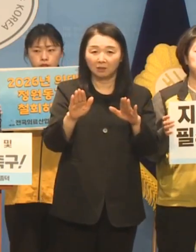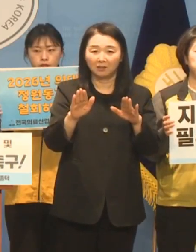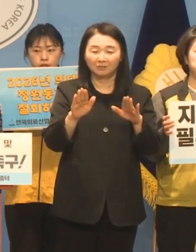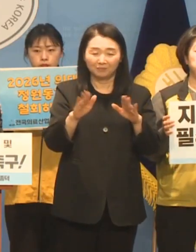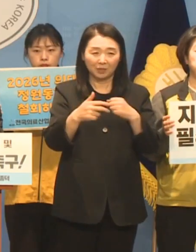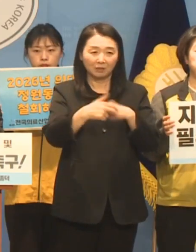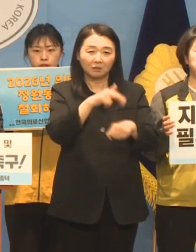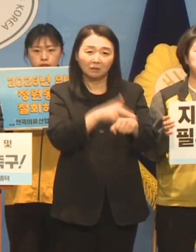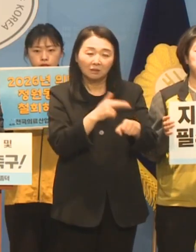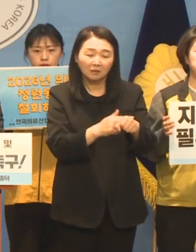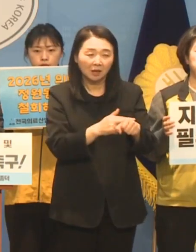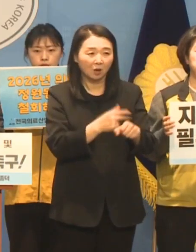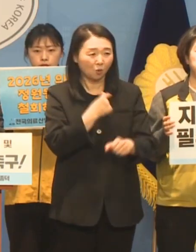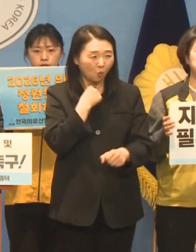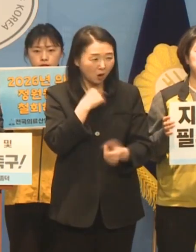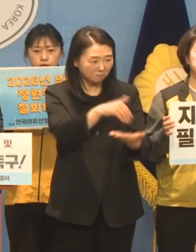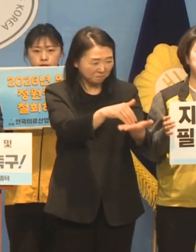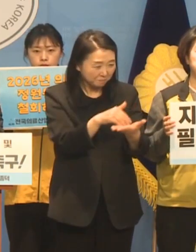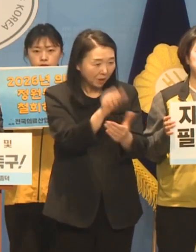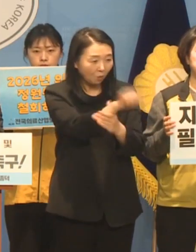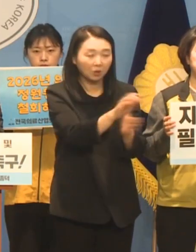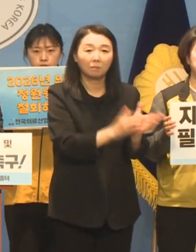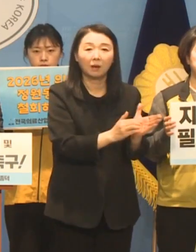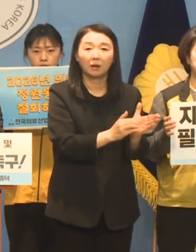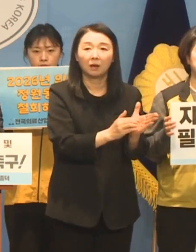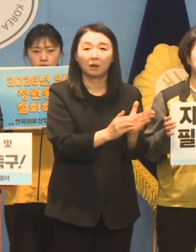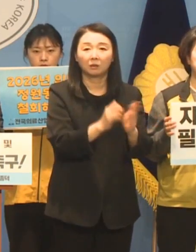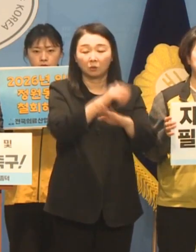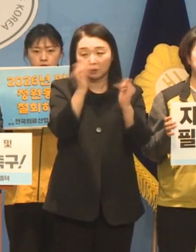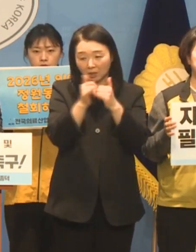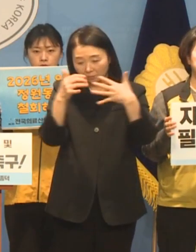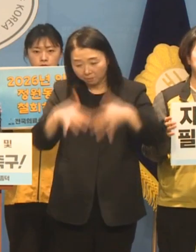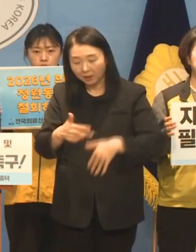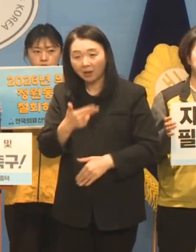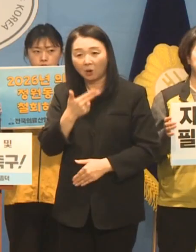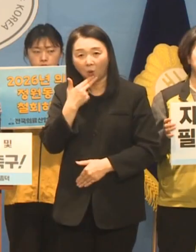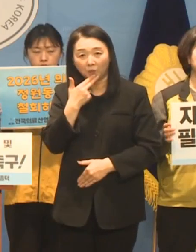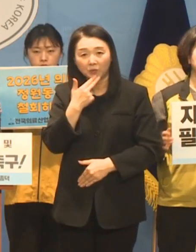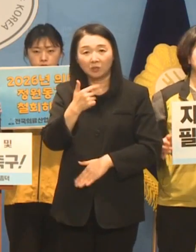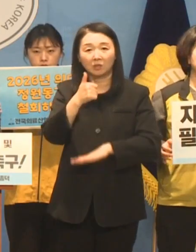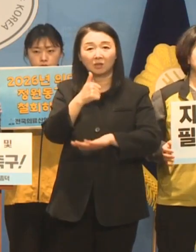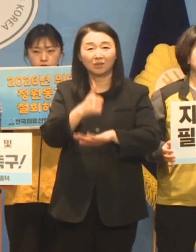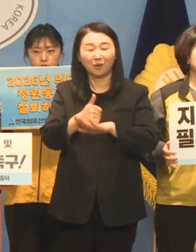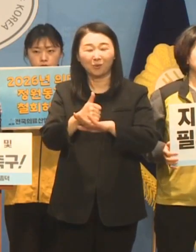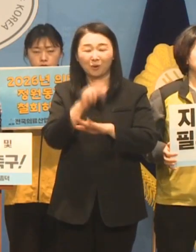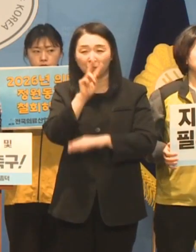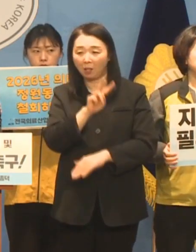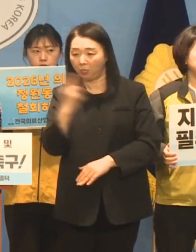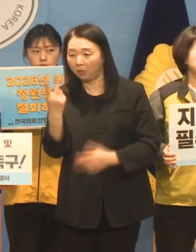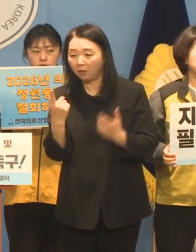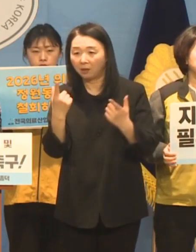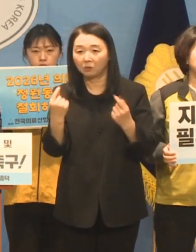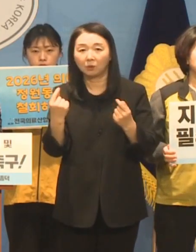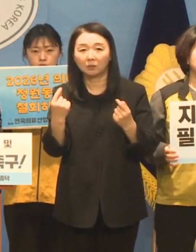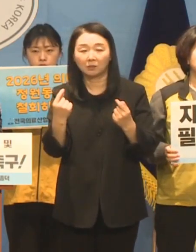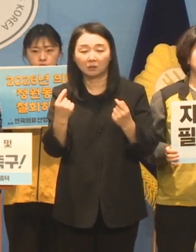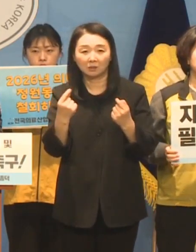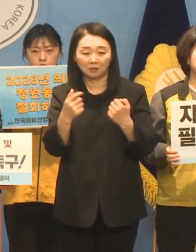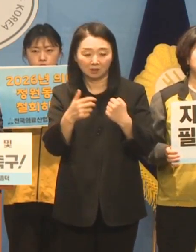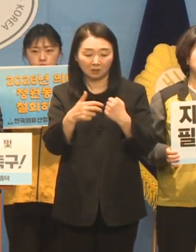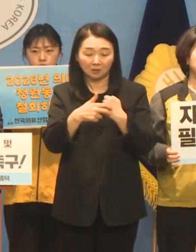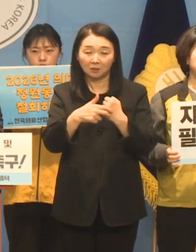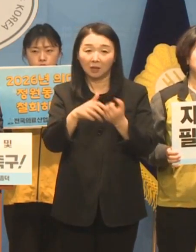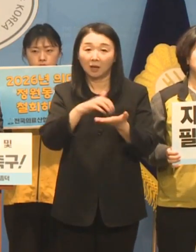집단의 독점된 주장만을 받아들이고 사회적 합의도 없이 백지장 뒤집듯 의대 증원을